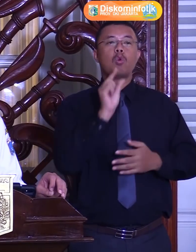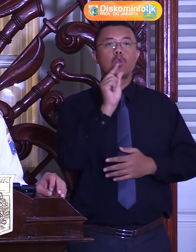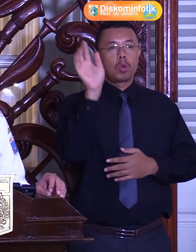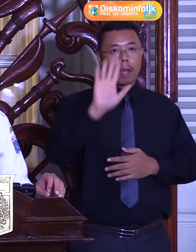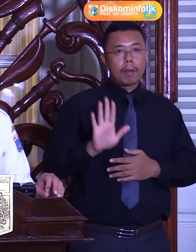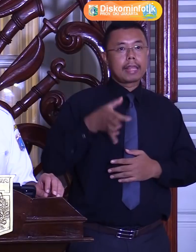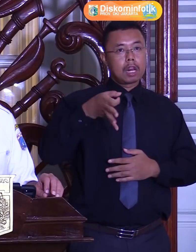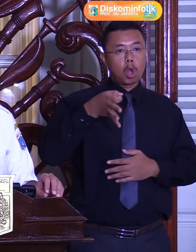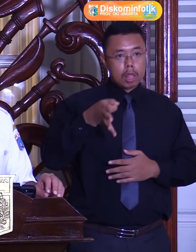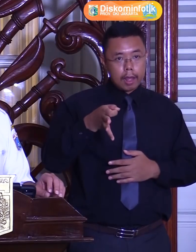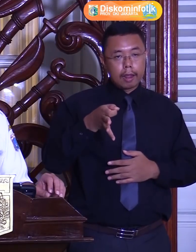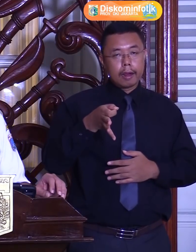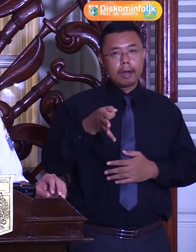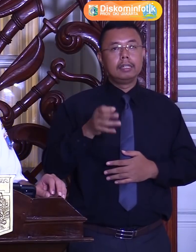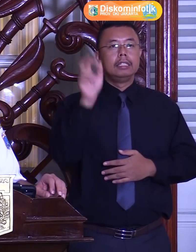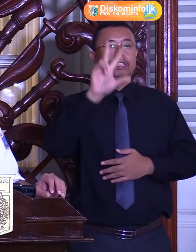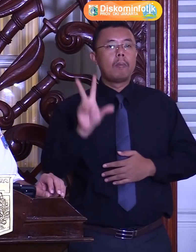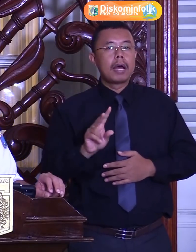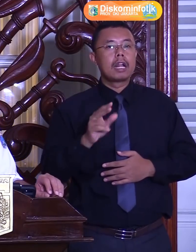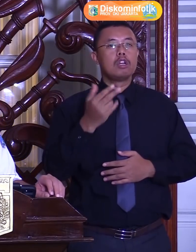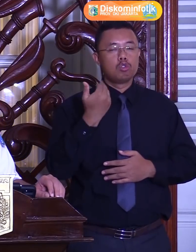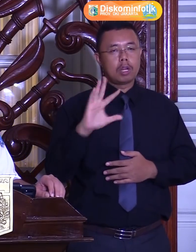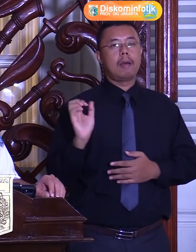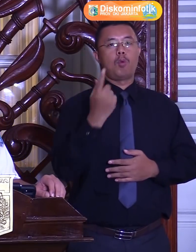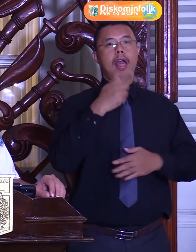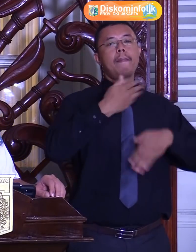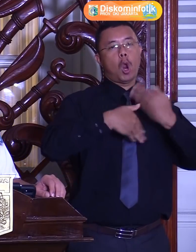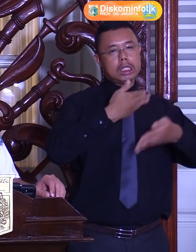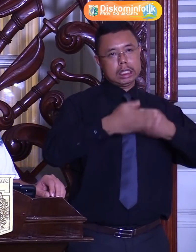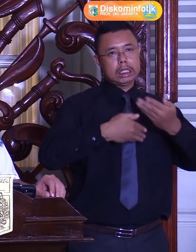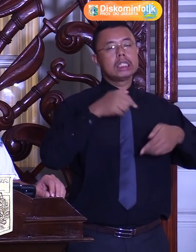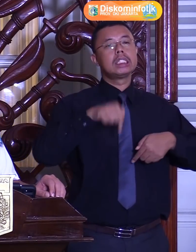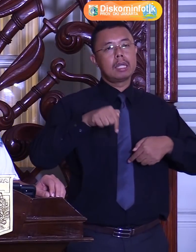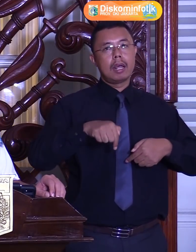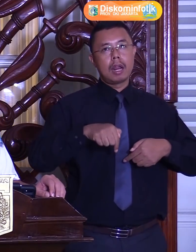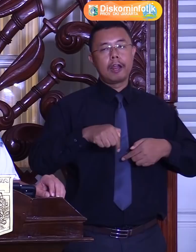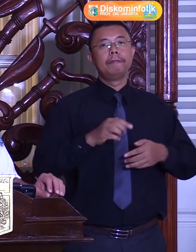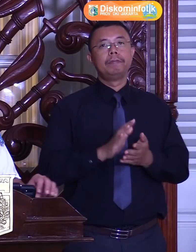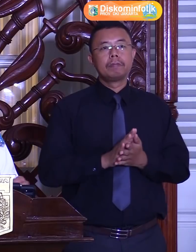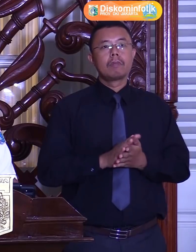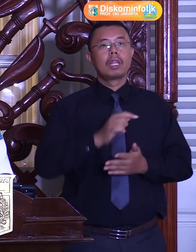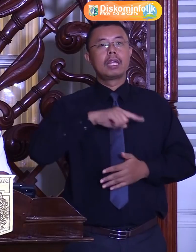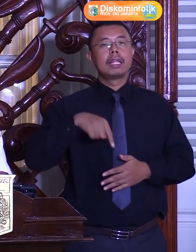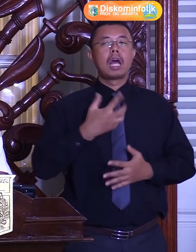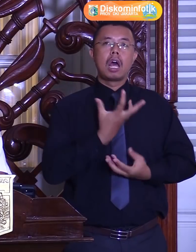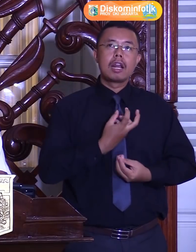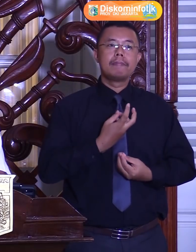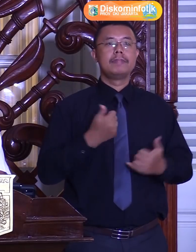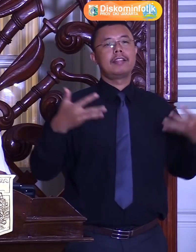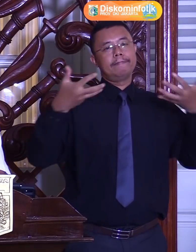kabupaten kota di Jawa Barat mereka sudah mulai memproses dan kita nanti berharap